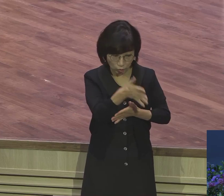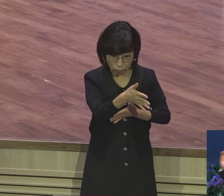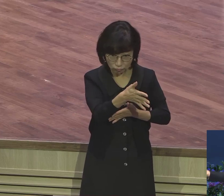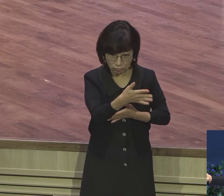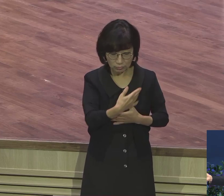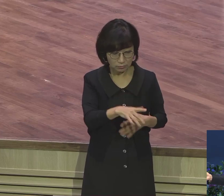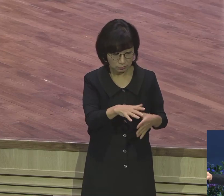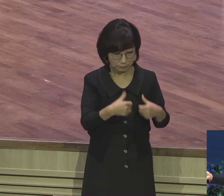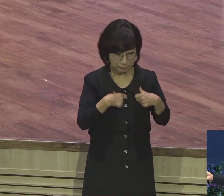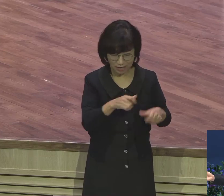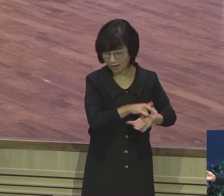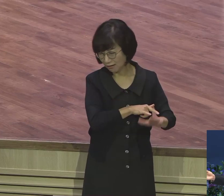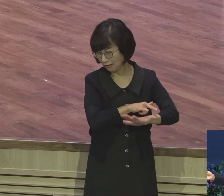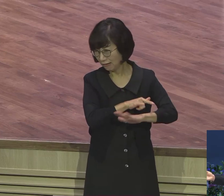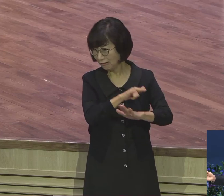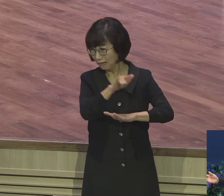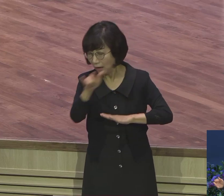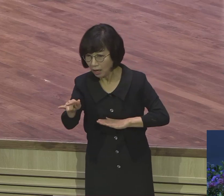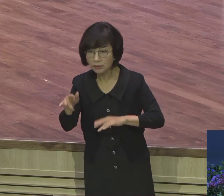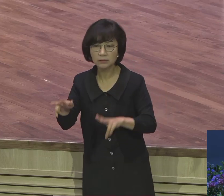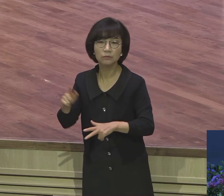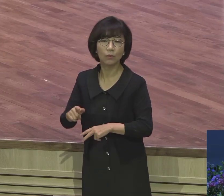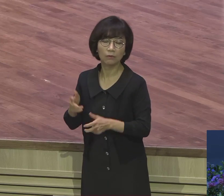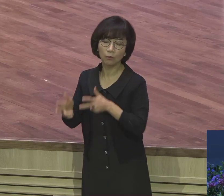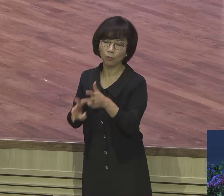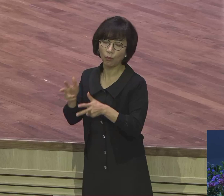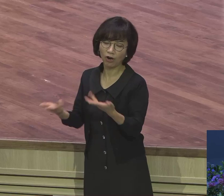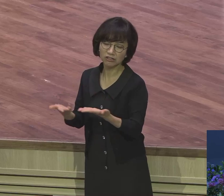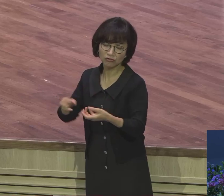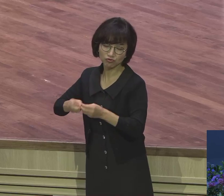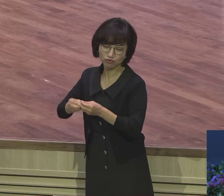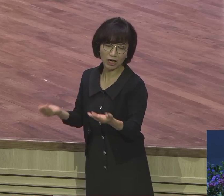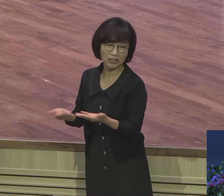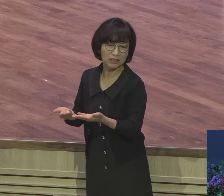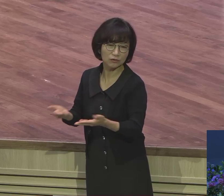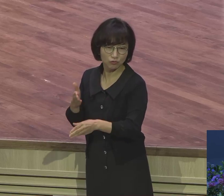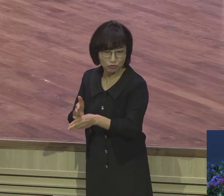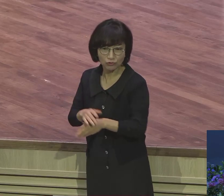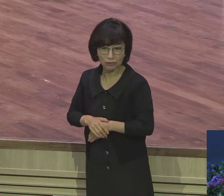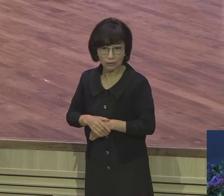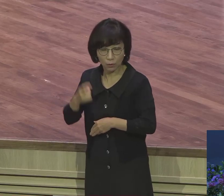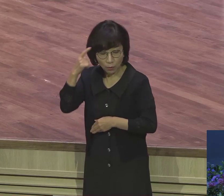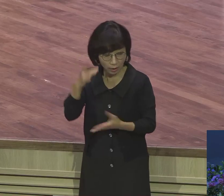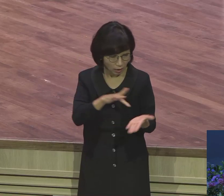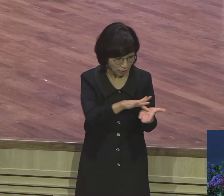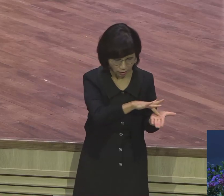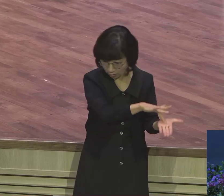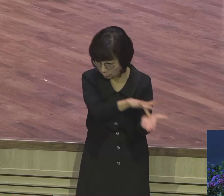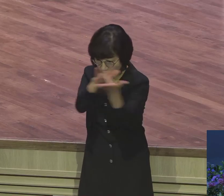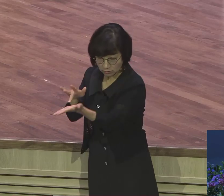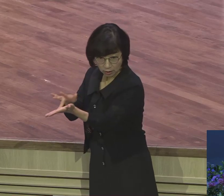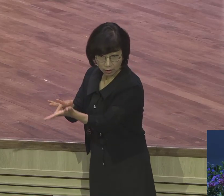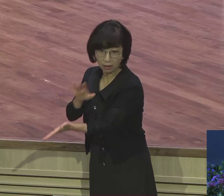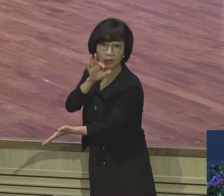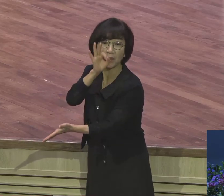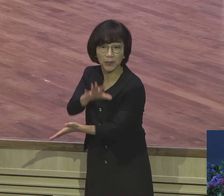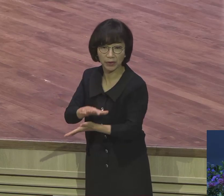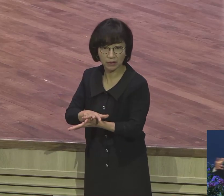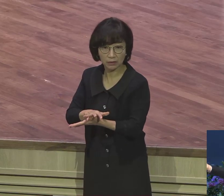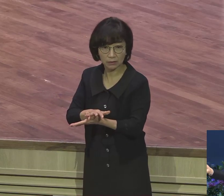약사 사격 또 따야 돼. 한국이 약사하면 대단한데 공장과 이래야 돼. 약사 시험 다시 취해야 돼.